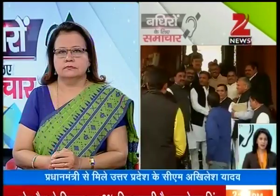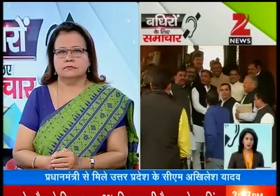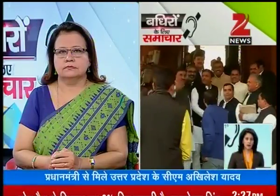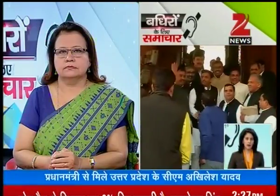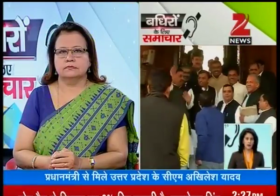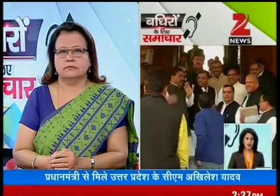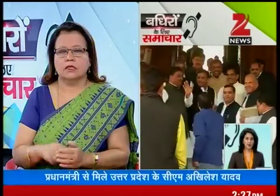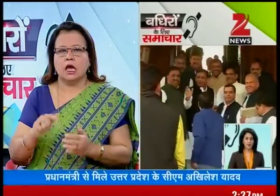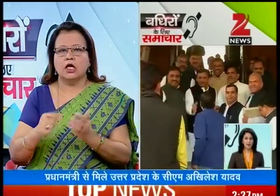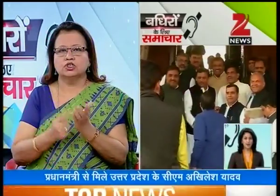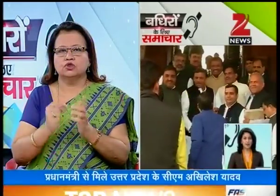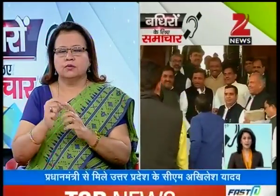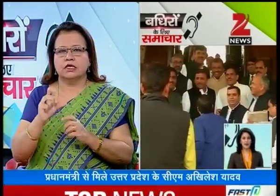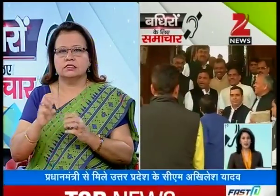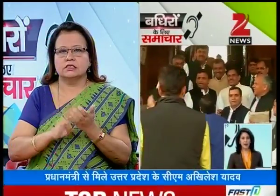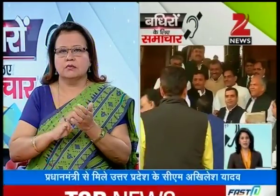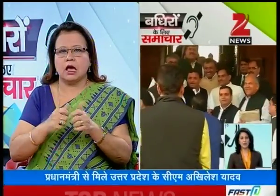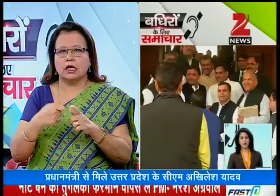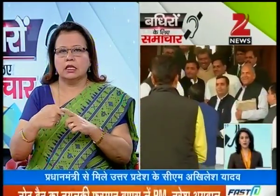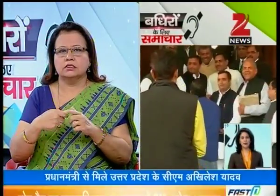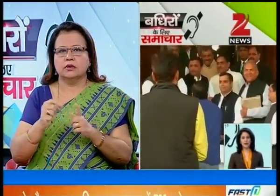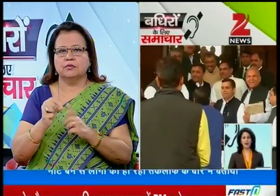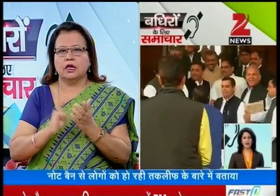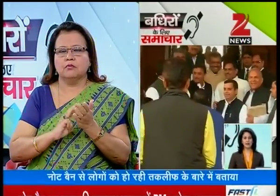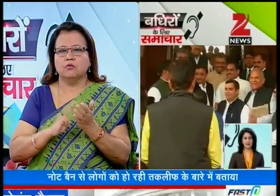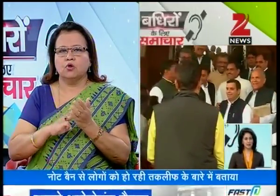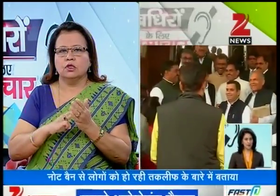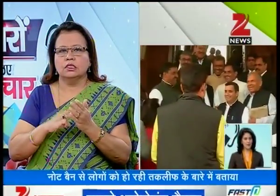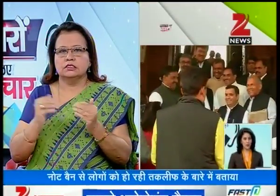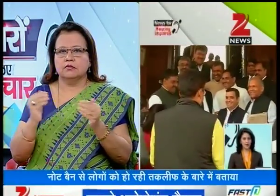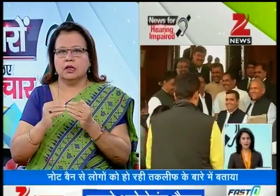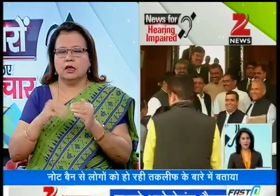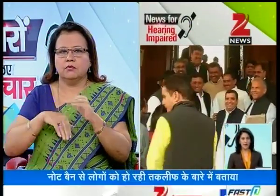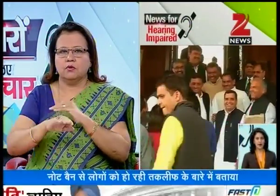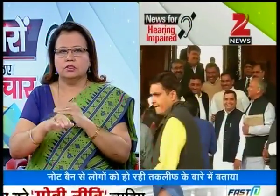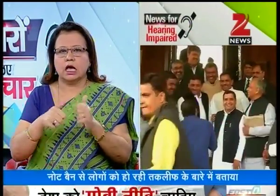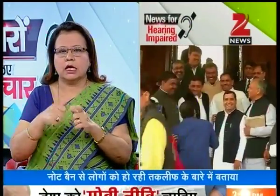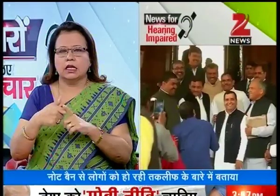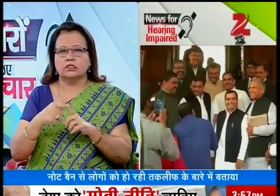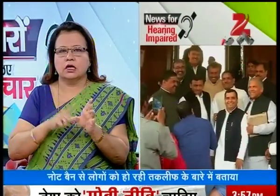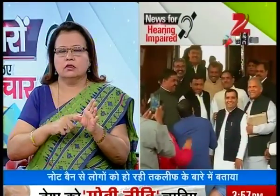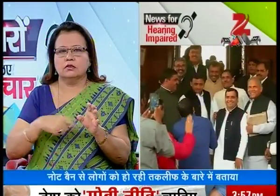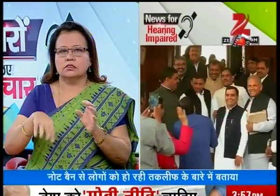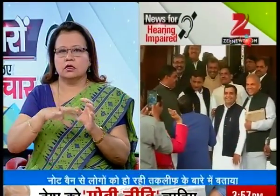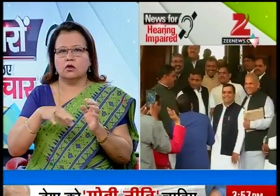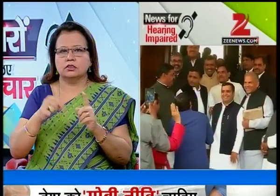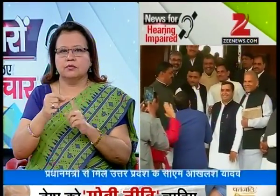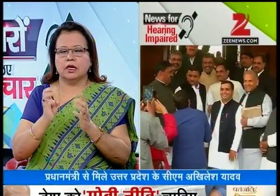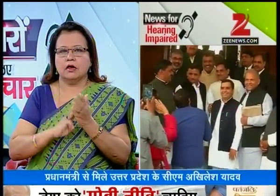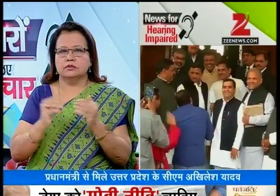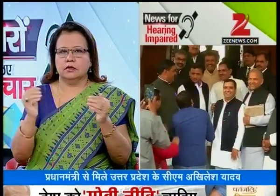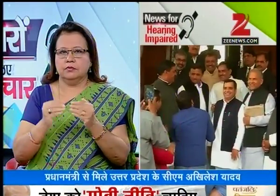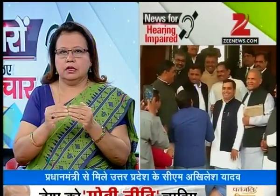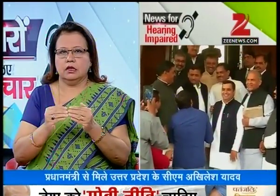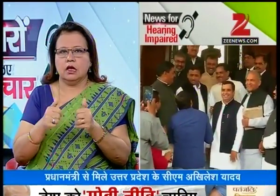फ्यूचर राज उत्तर प्रदेश के सीएम अखिलेश यादव पीएम मोदी से मिलने संसद भवन पहुंचे अखिलेश यादव ने सेंट्रल हॉल में पीएम